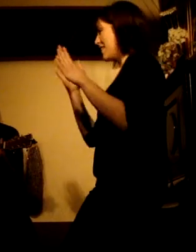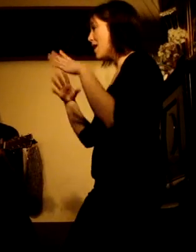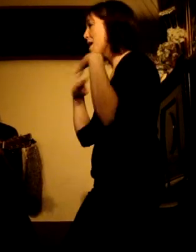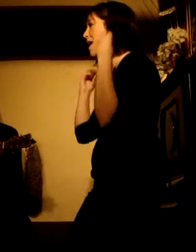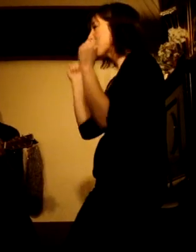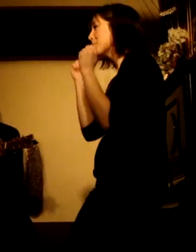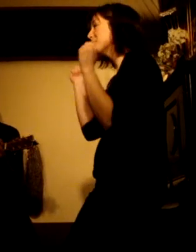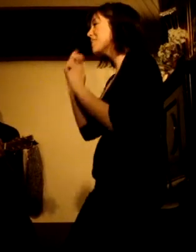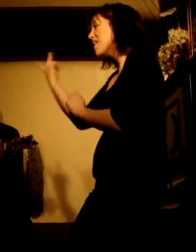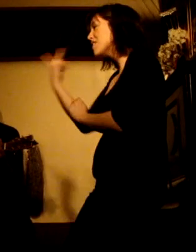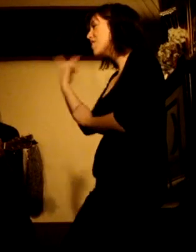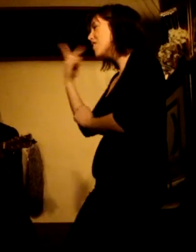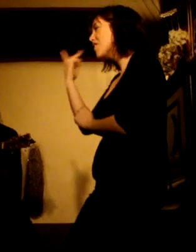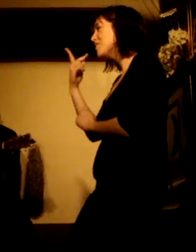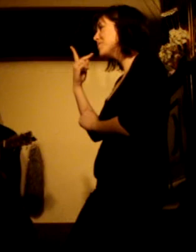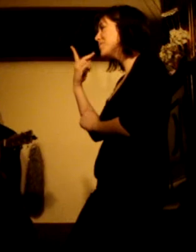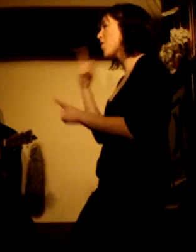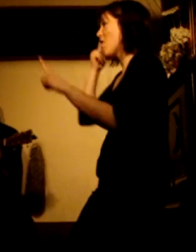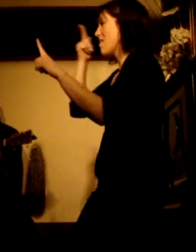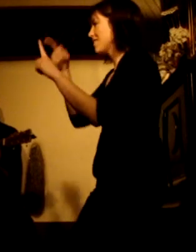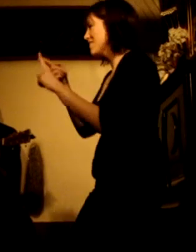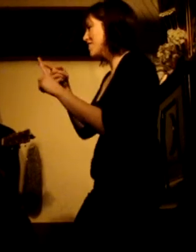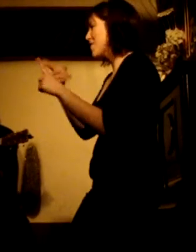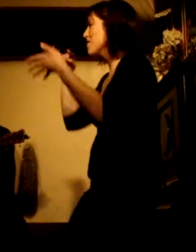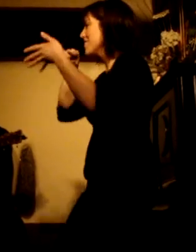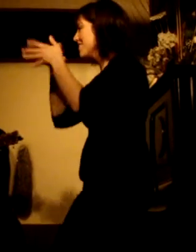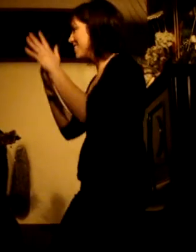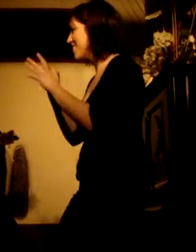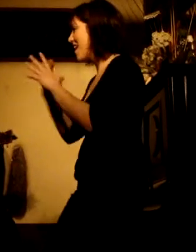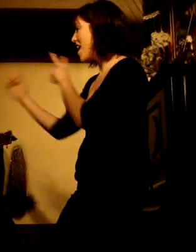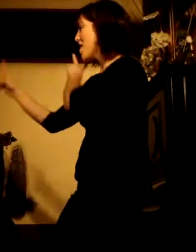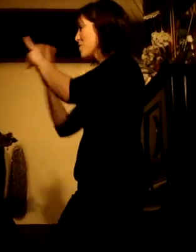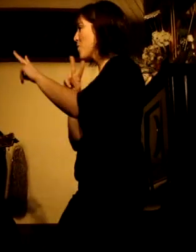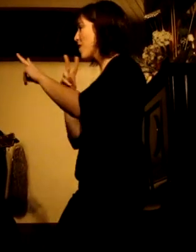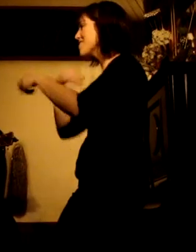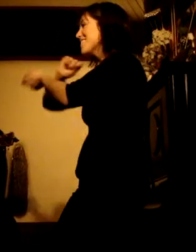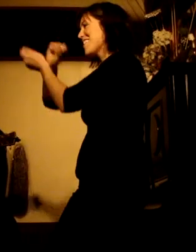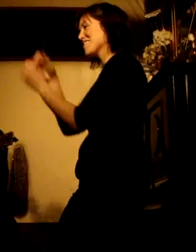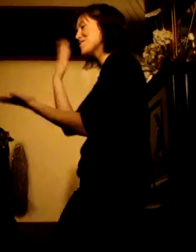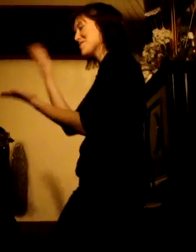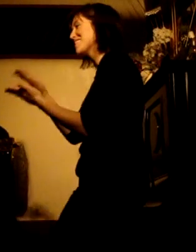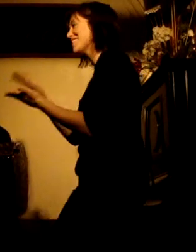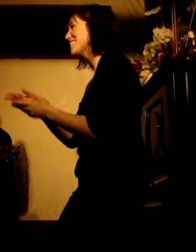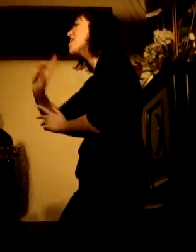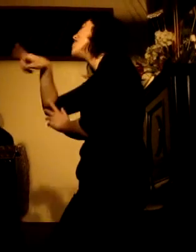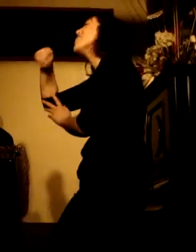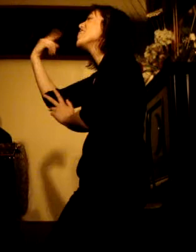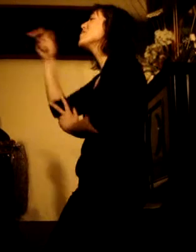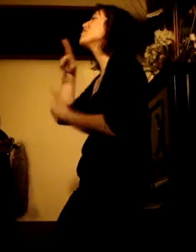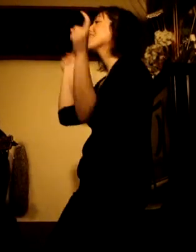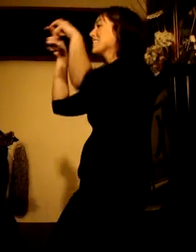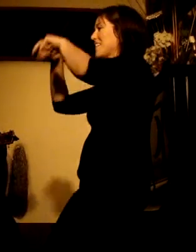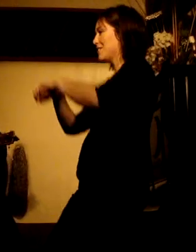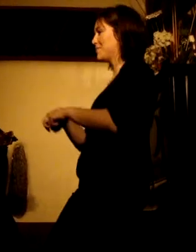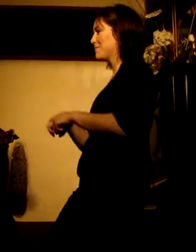invierno pasamos pidiendo objetivos, estrategia, respuesta y quesitos. Después llegaron